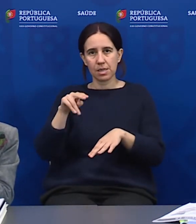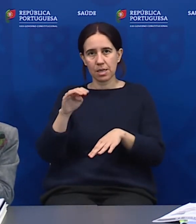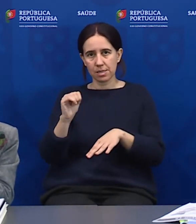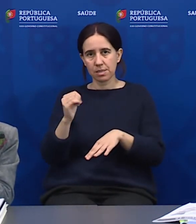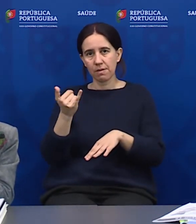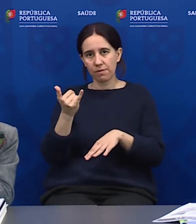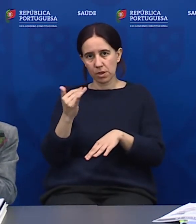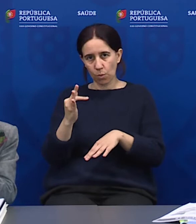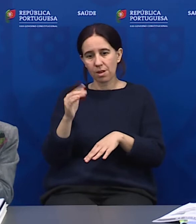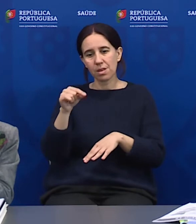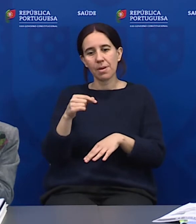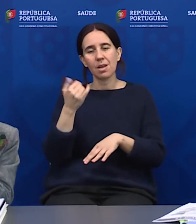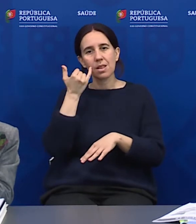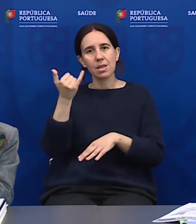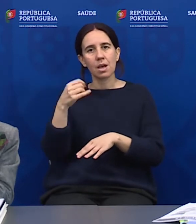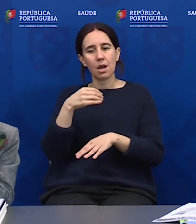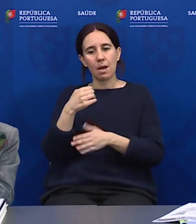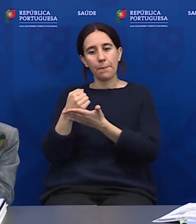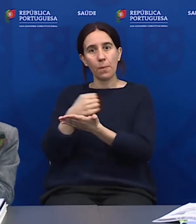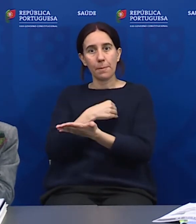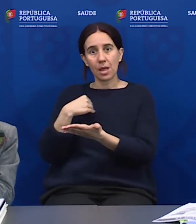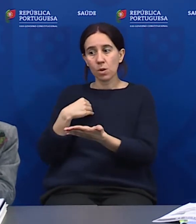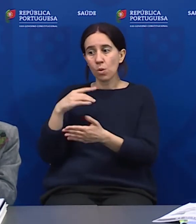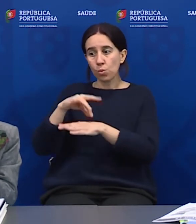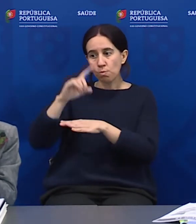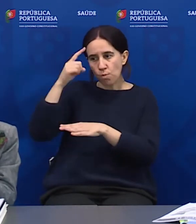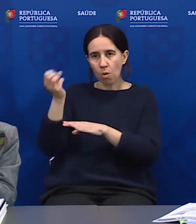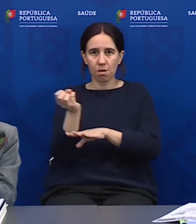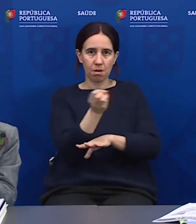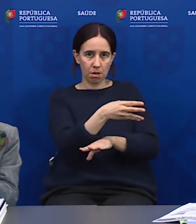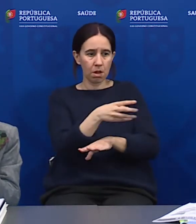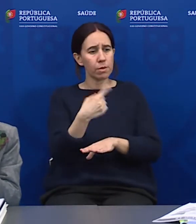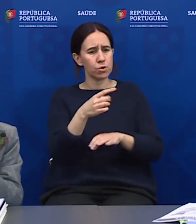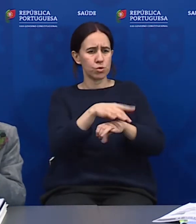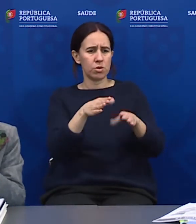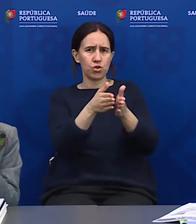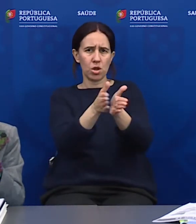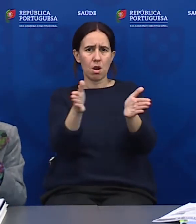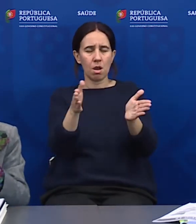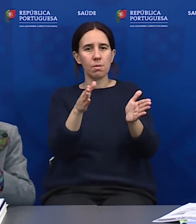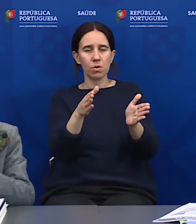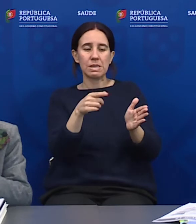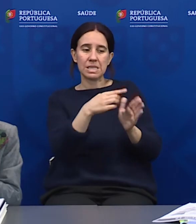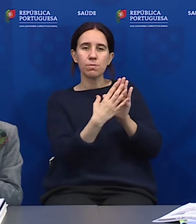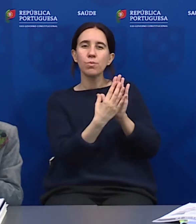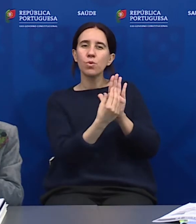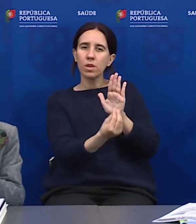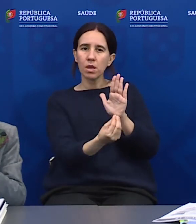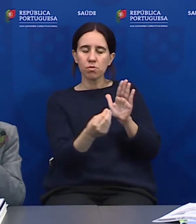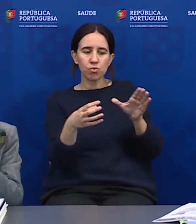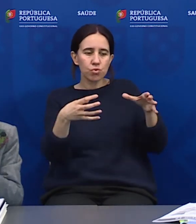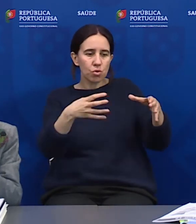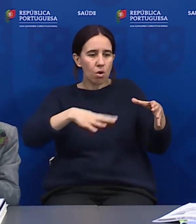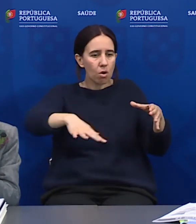24 e da linha de apoio ao médico, os doentes que detectávamos. E depois alargamos esses hospitais e, portanto, era um modelo